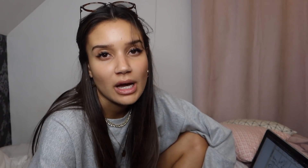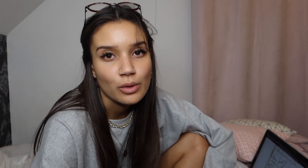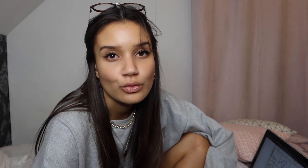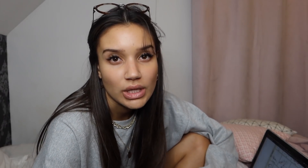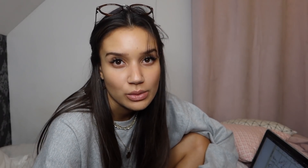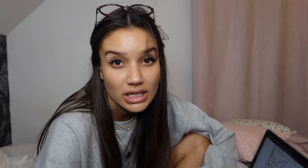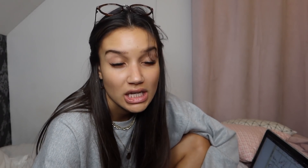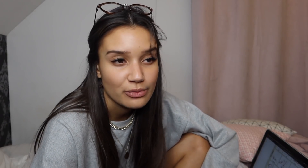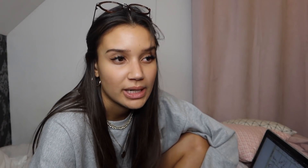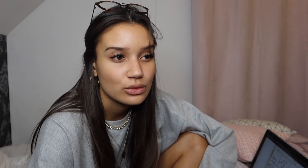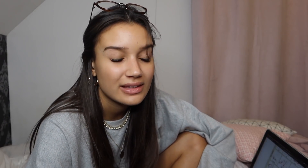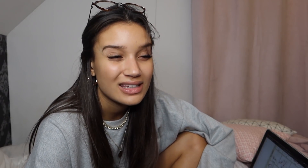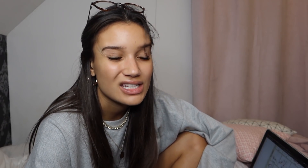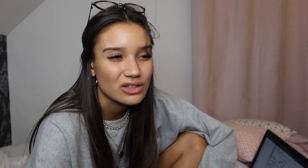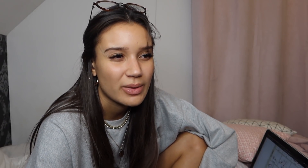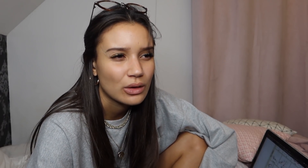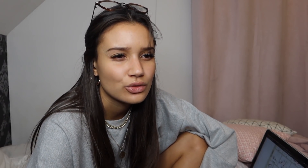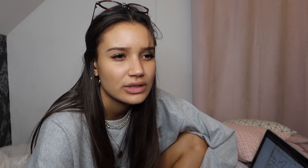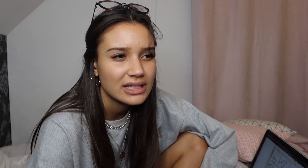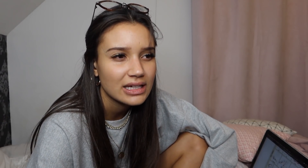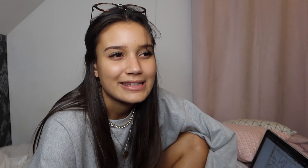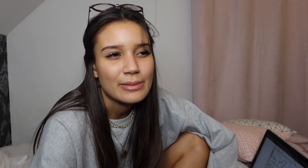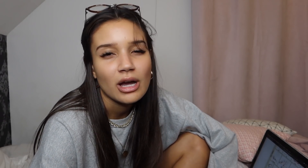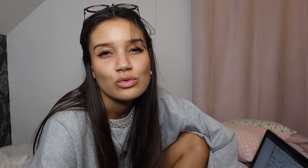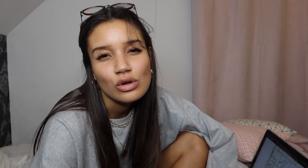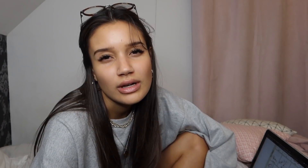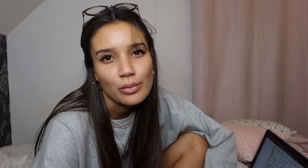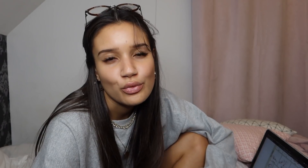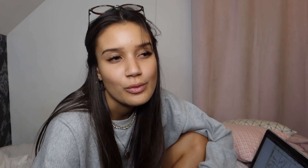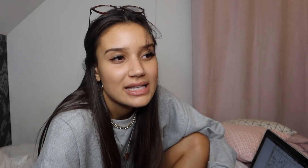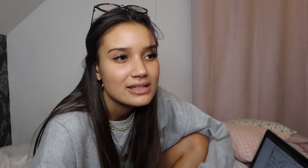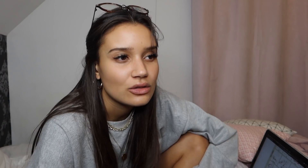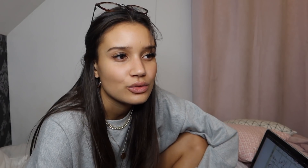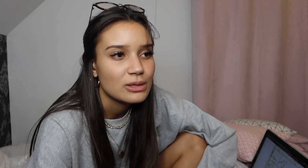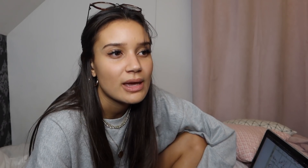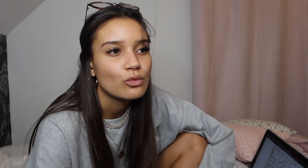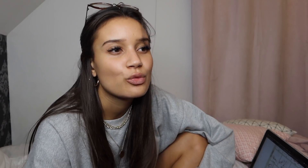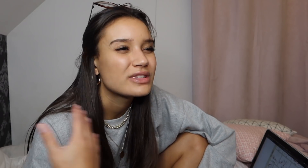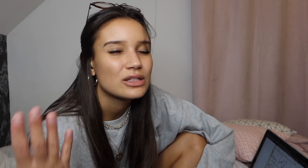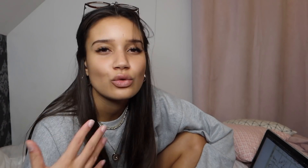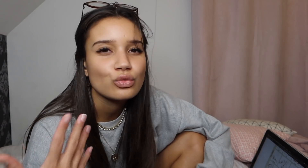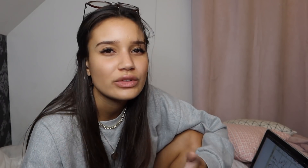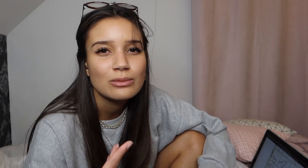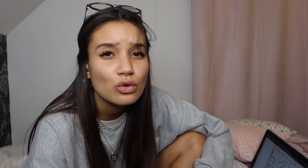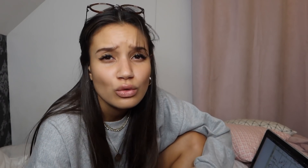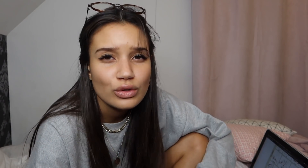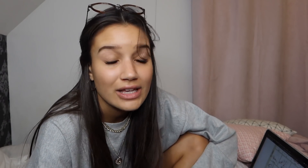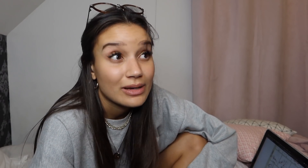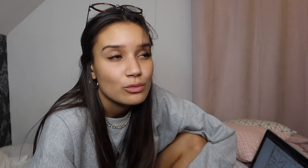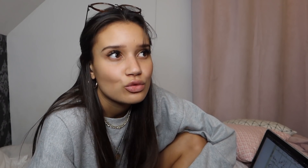rapport au vocabulaire que j'arrive pas à noter, j'arrive pas à retenir. Et c'est pas comme une langue un peu basique entre guillemets où on peut essayer de retrouver des mots qu'on connaît. Vraiment pour le coup